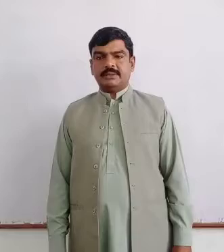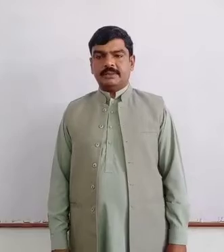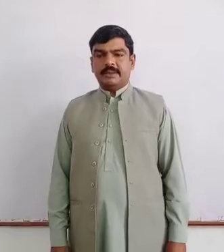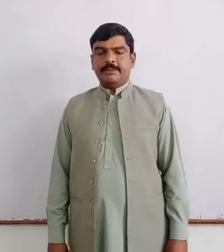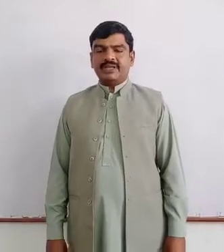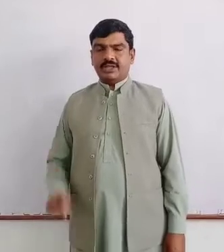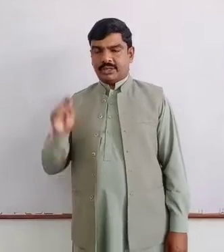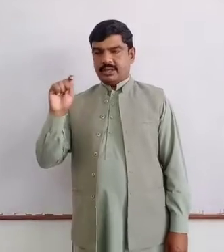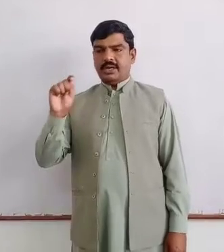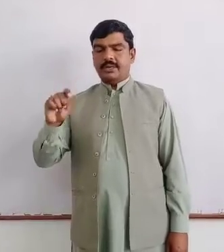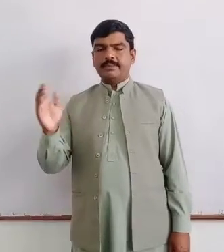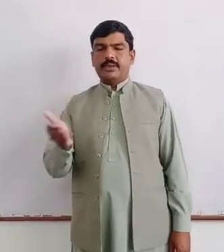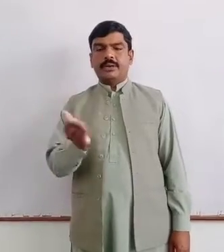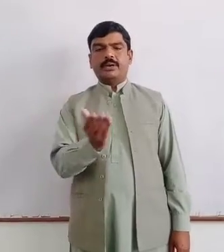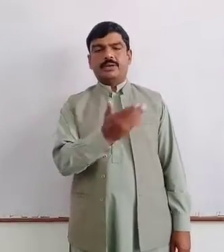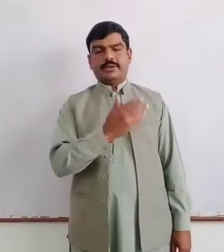पेशे। पेशे काम और